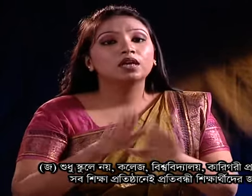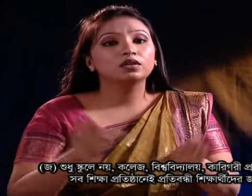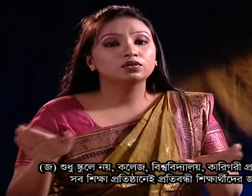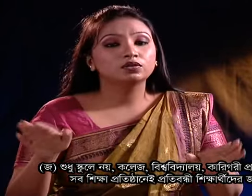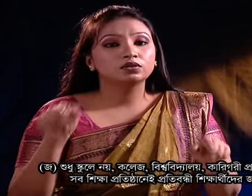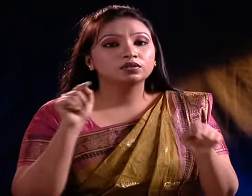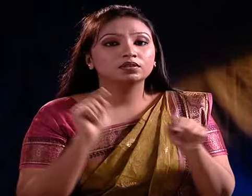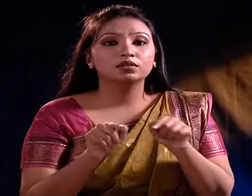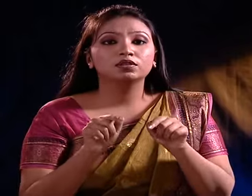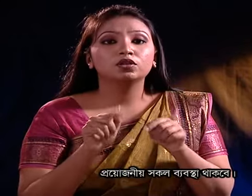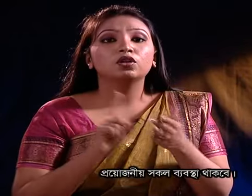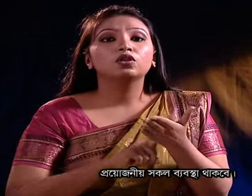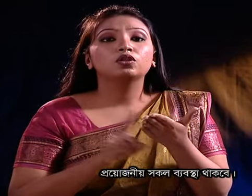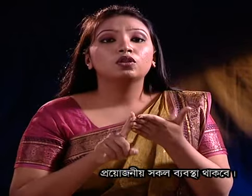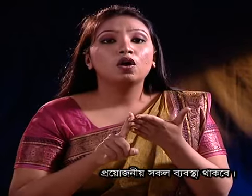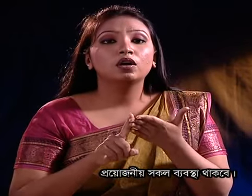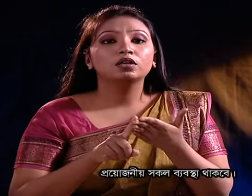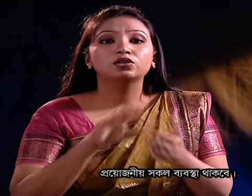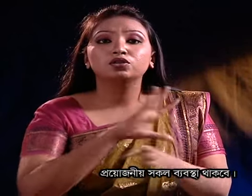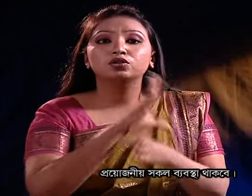ব্যবস্থা থাকবে।